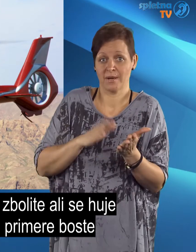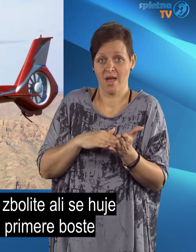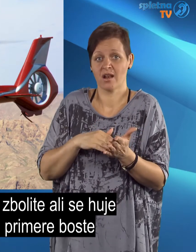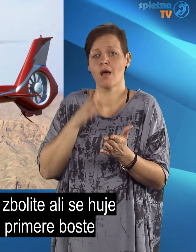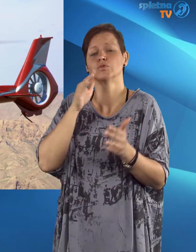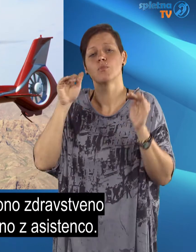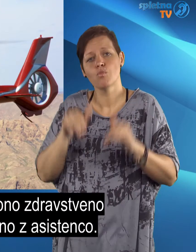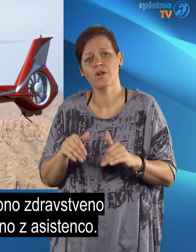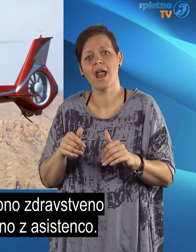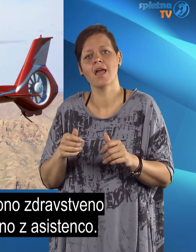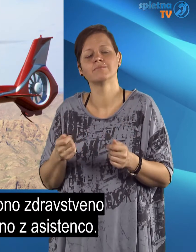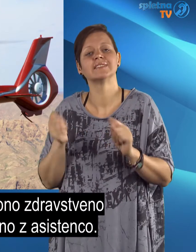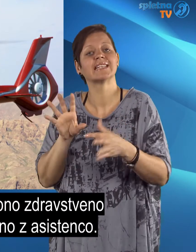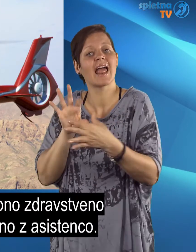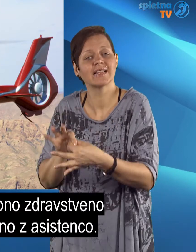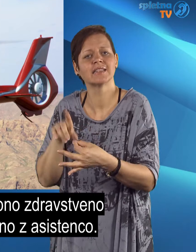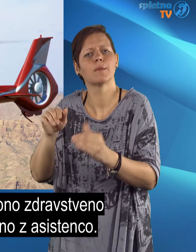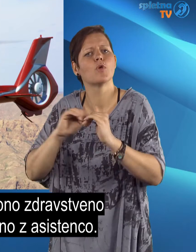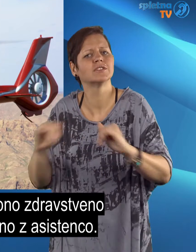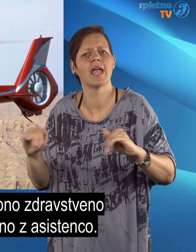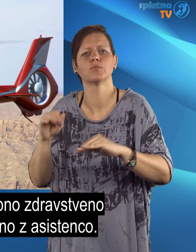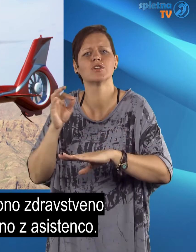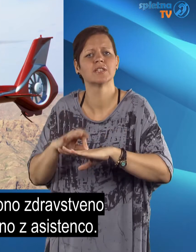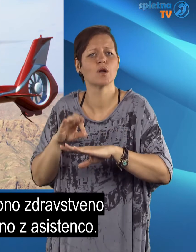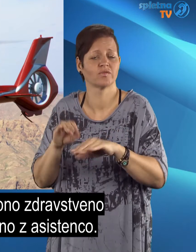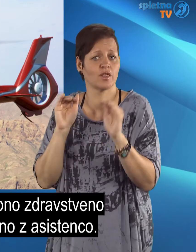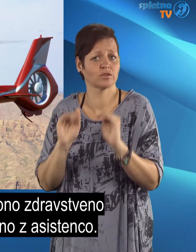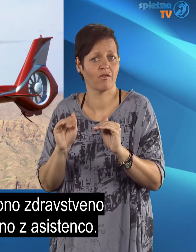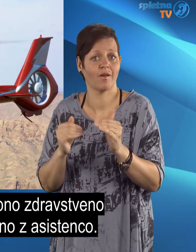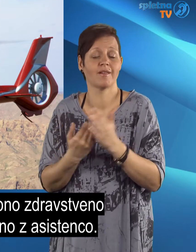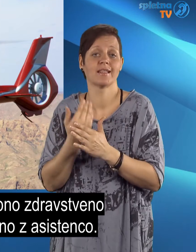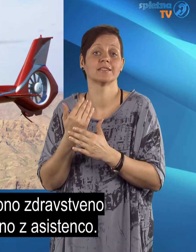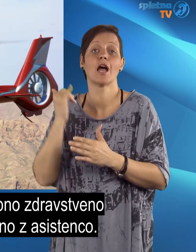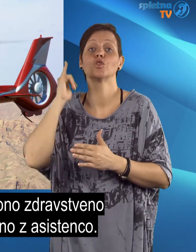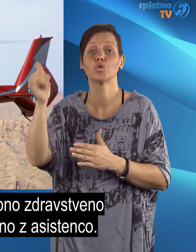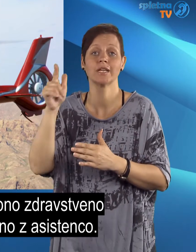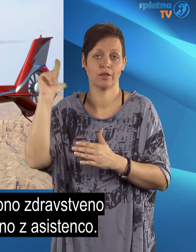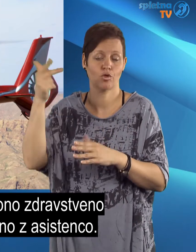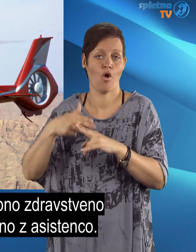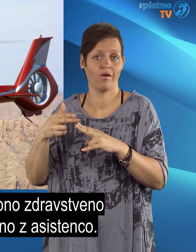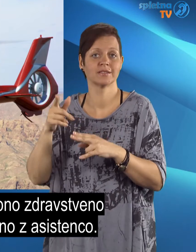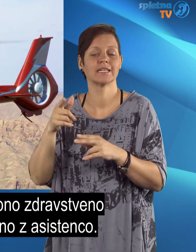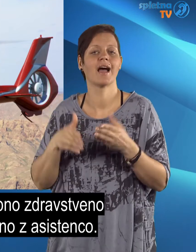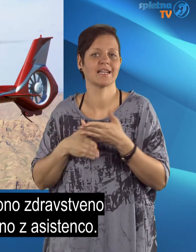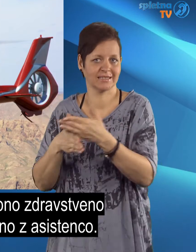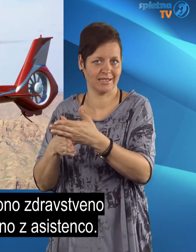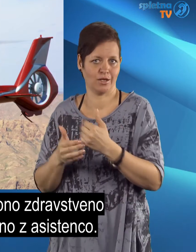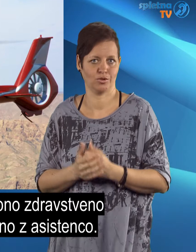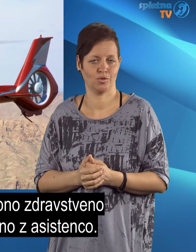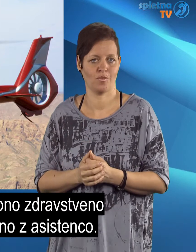Za te primere boste morali skleniti posebno zdravstveno zavarovanje za tujino z asistenco.